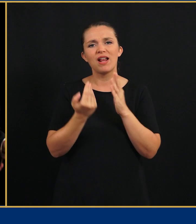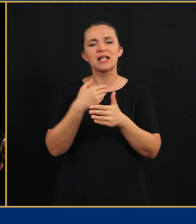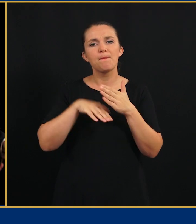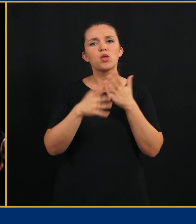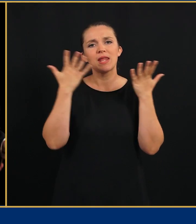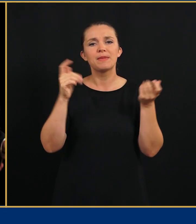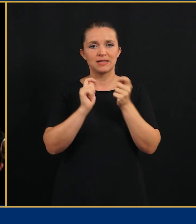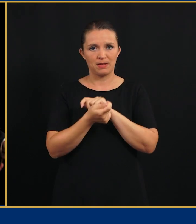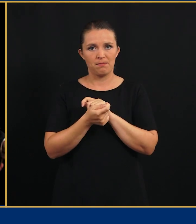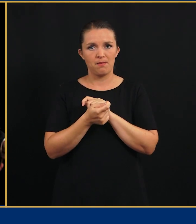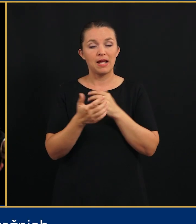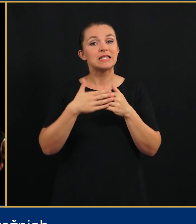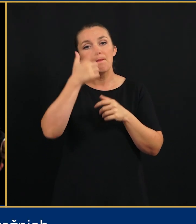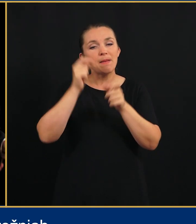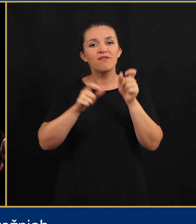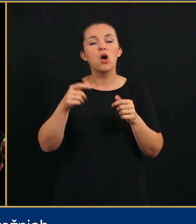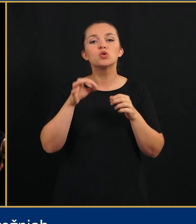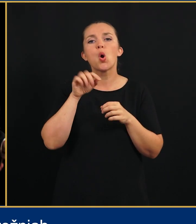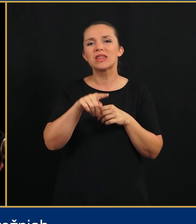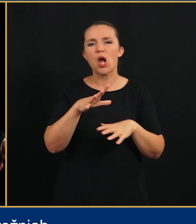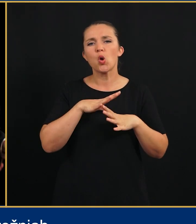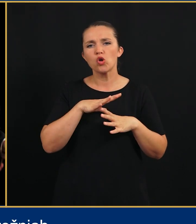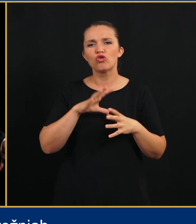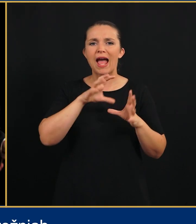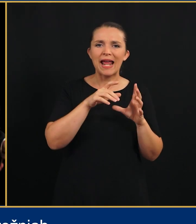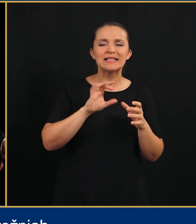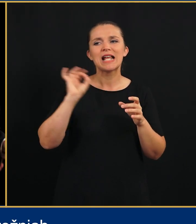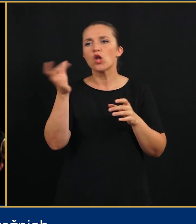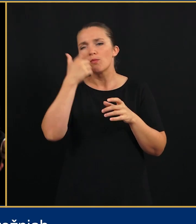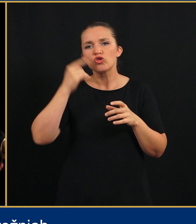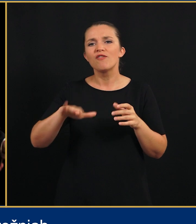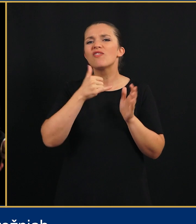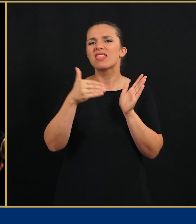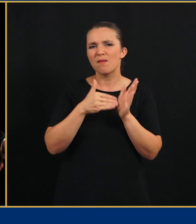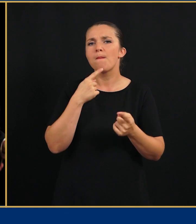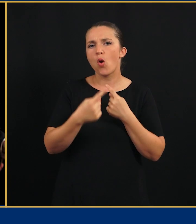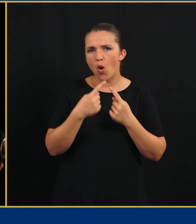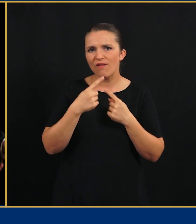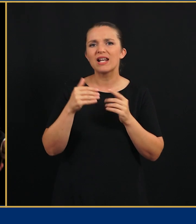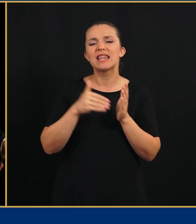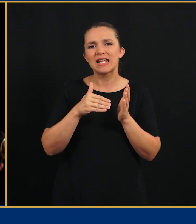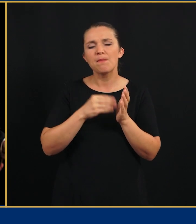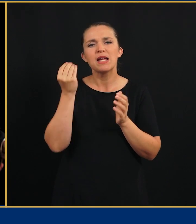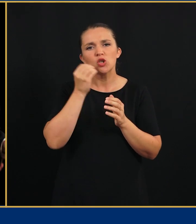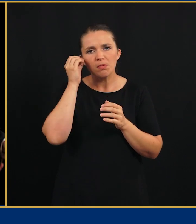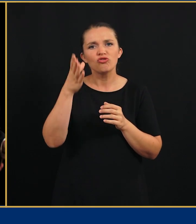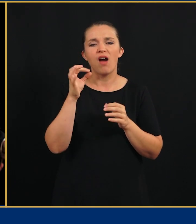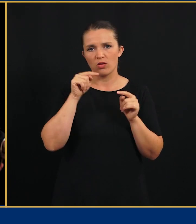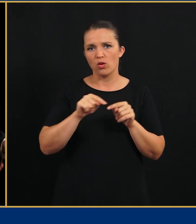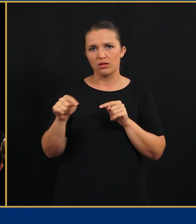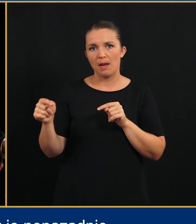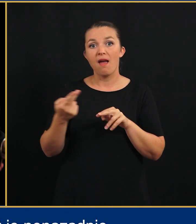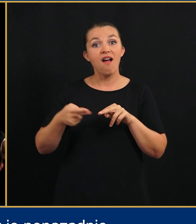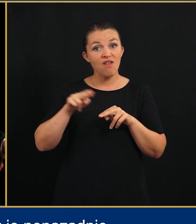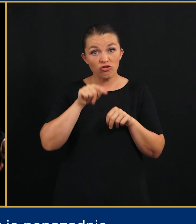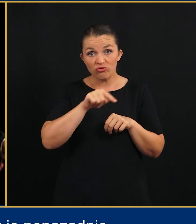podnebne spremembe. S prebivalci se je o teh grožnjah regiji in celotnemu človeštvu treba pogovarjati in jih izobraževati.